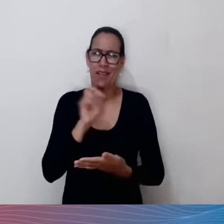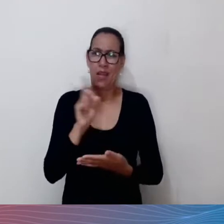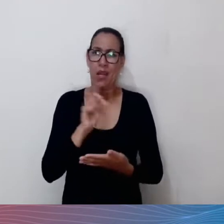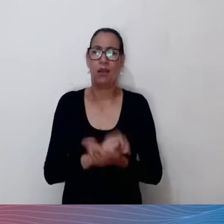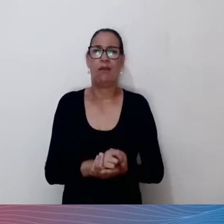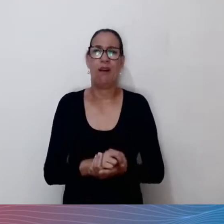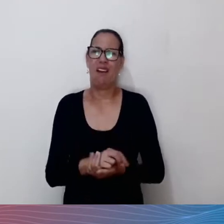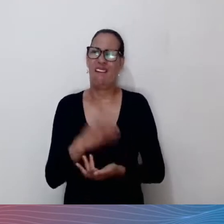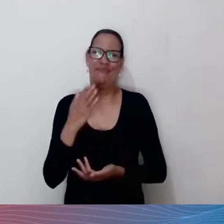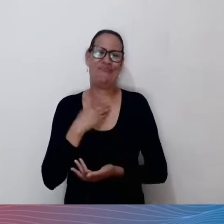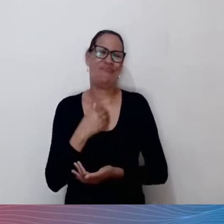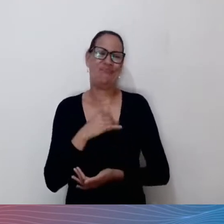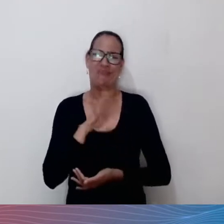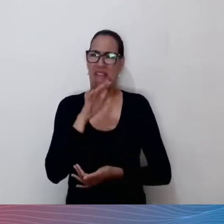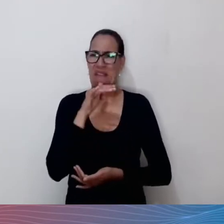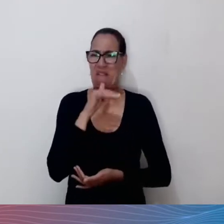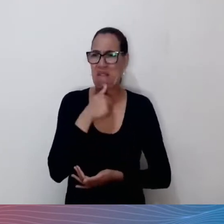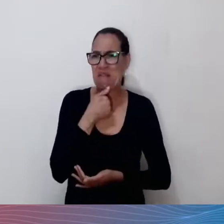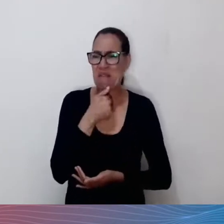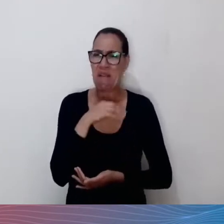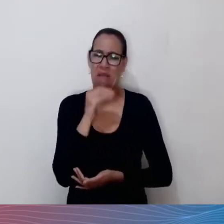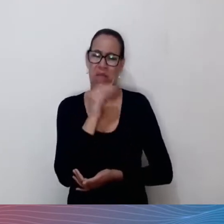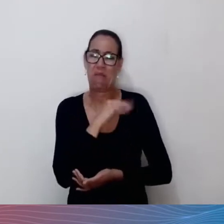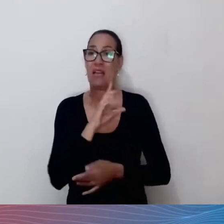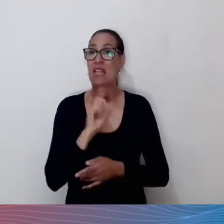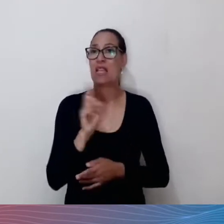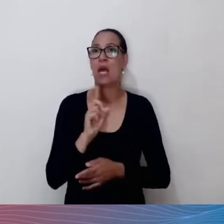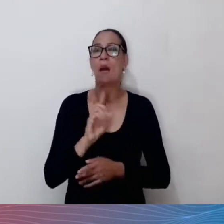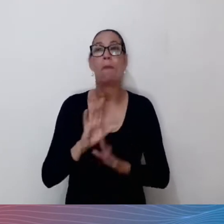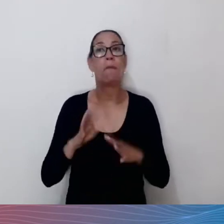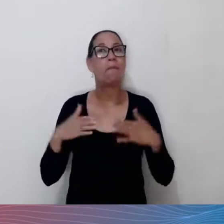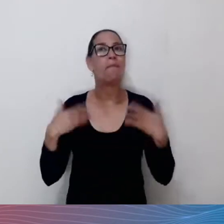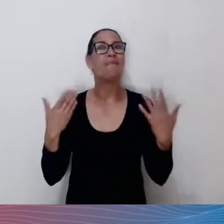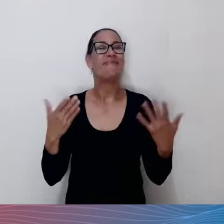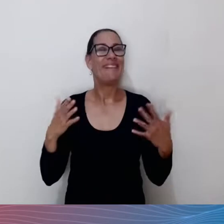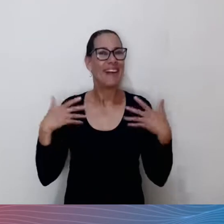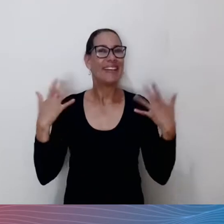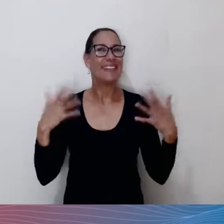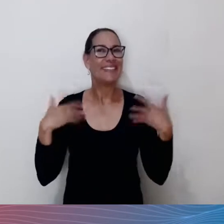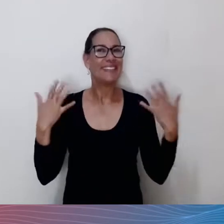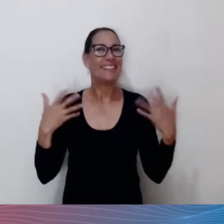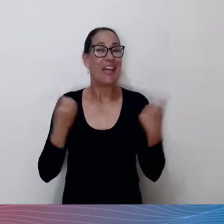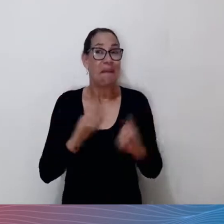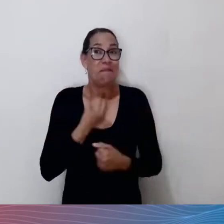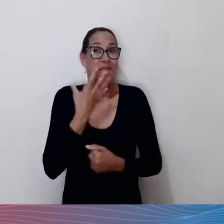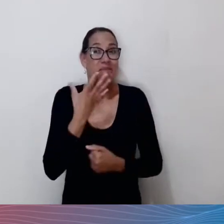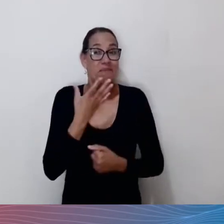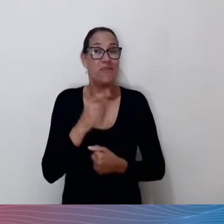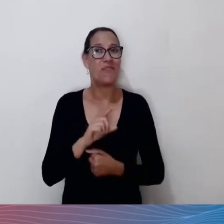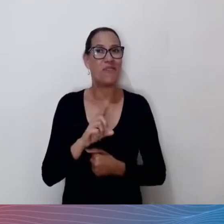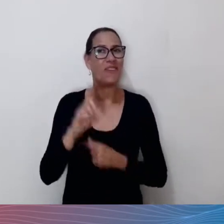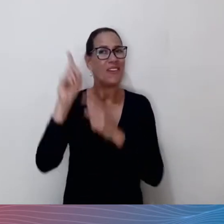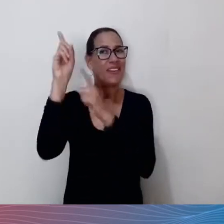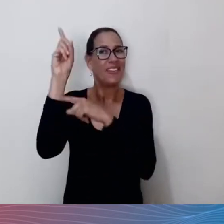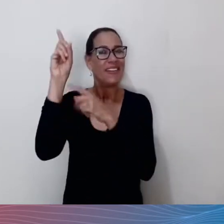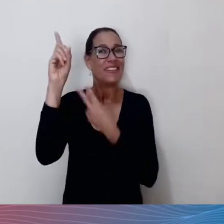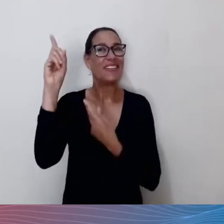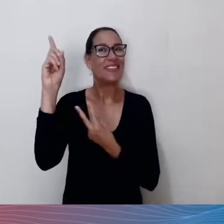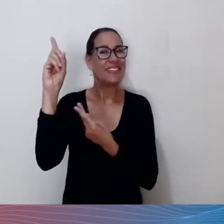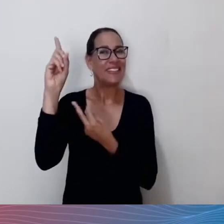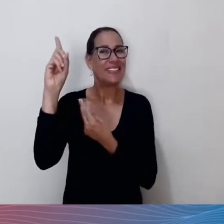não, mas espontaneamente, de boa vontade, como Deus quer, e nem por sorte